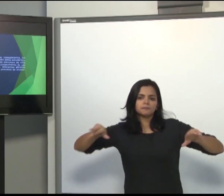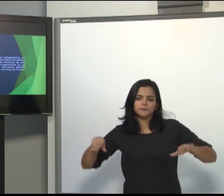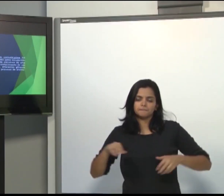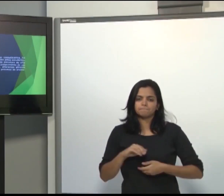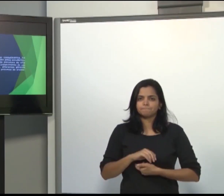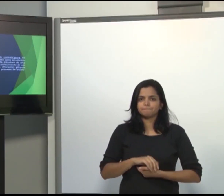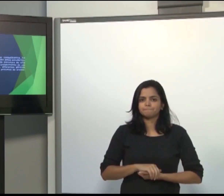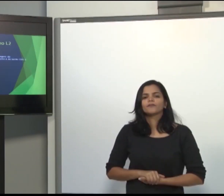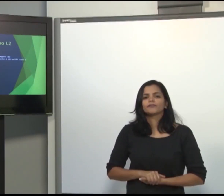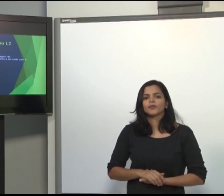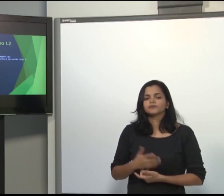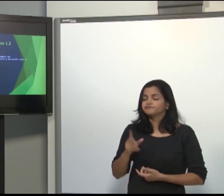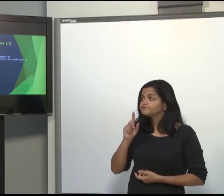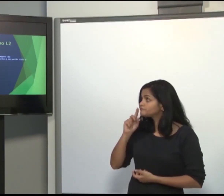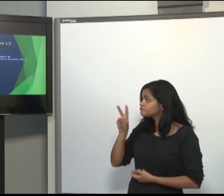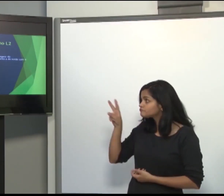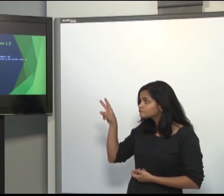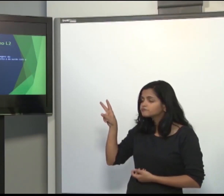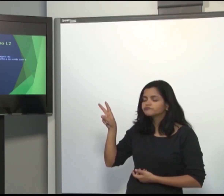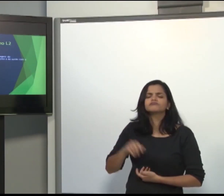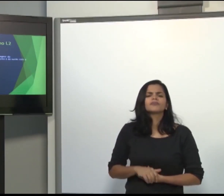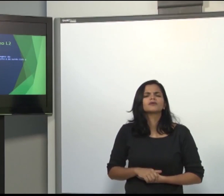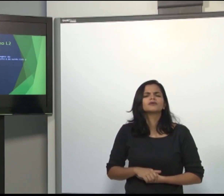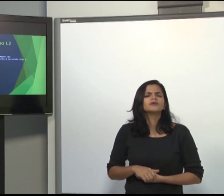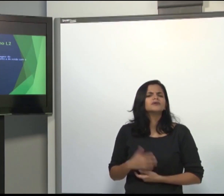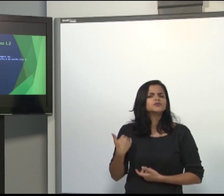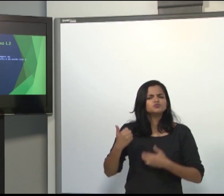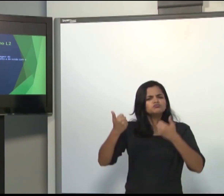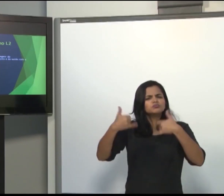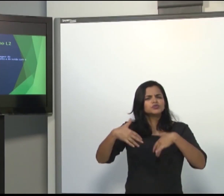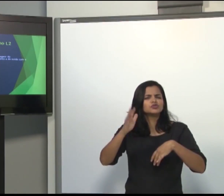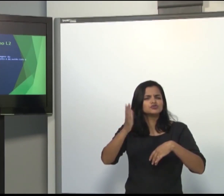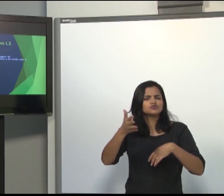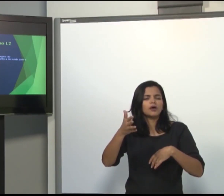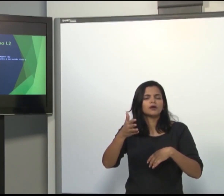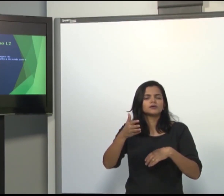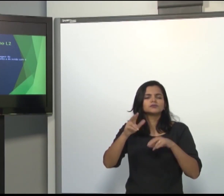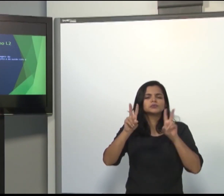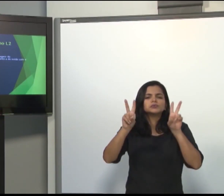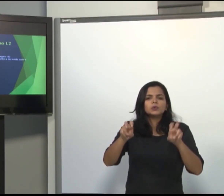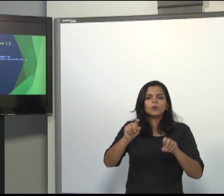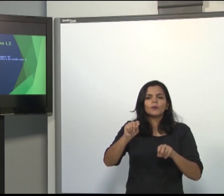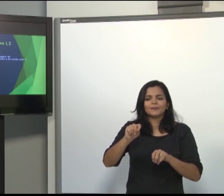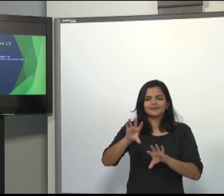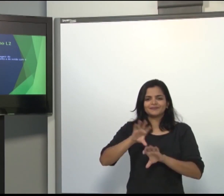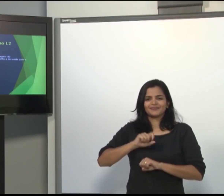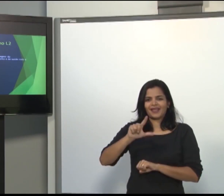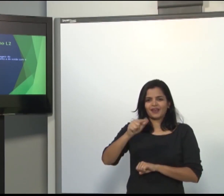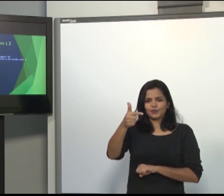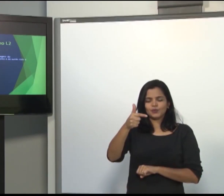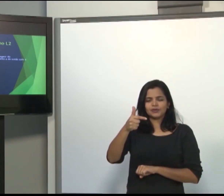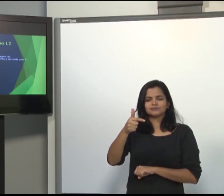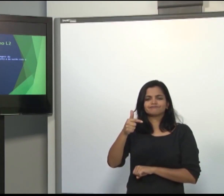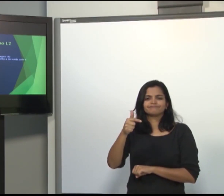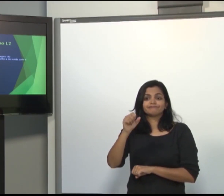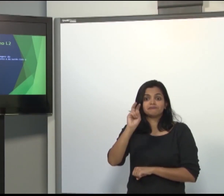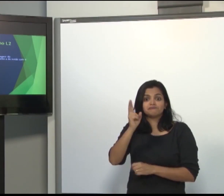Vejam, Já foi falado sobre a aquisição da